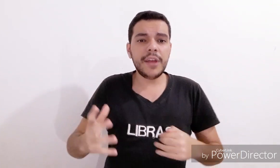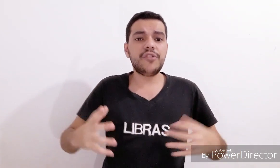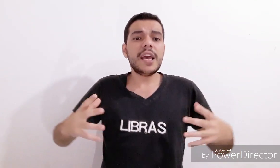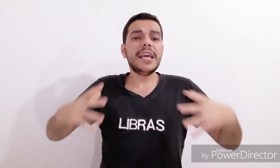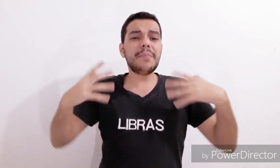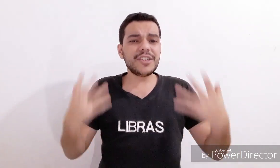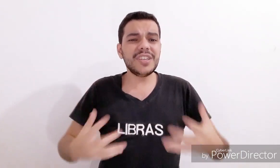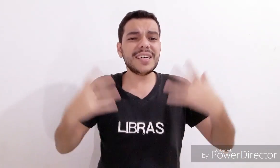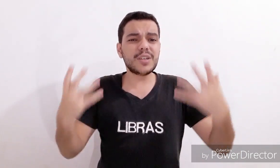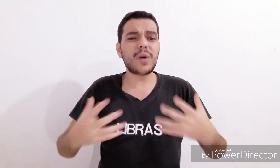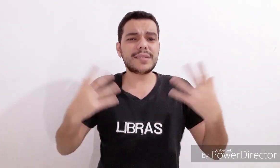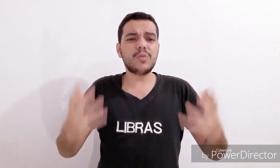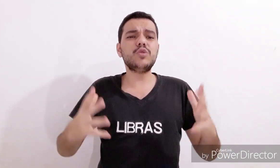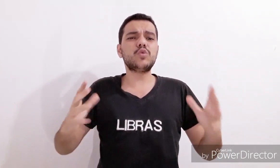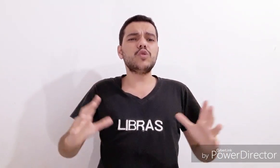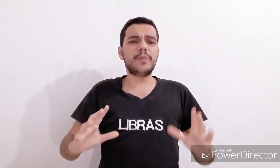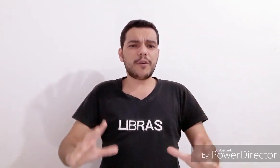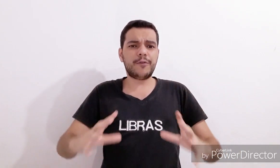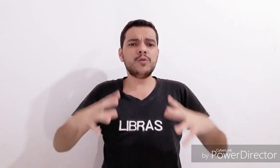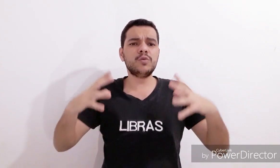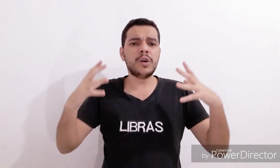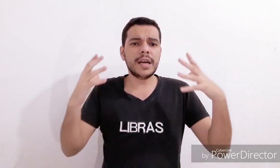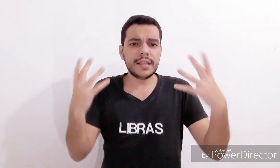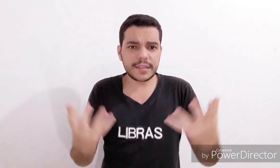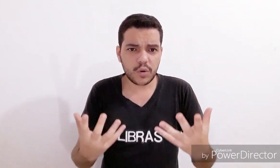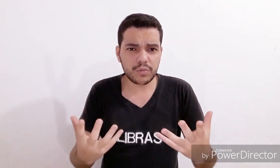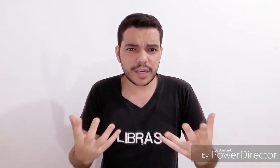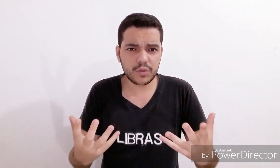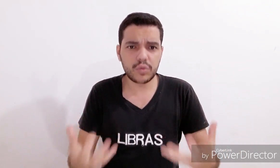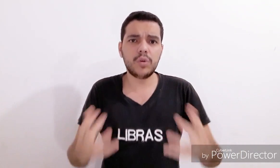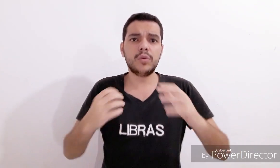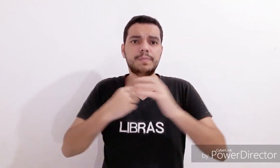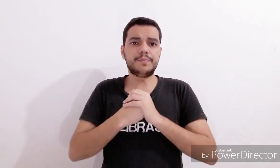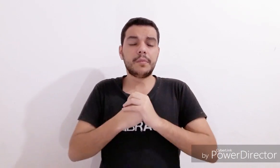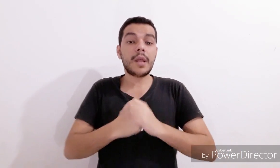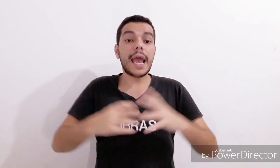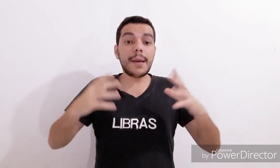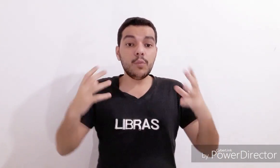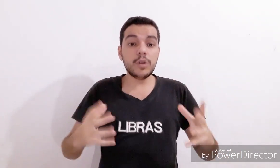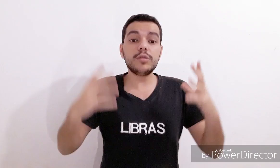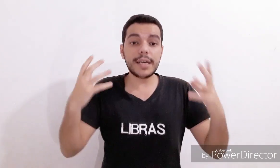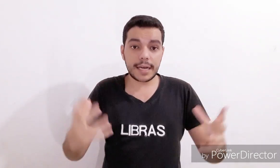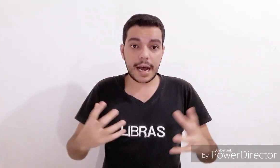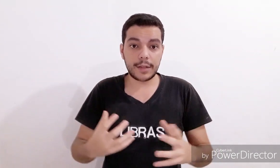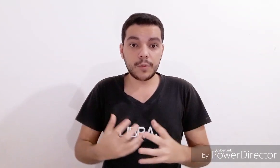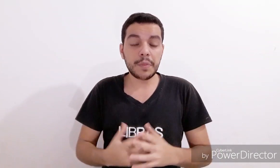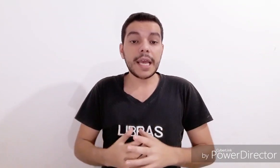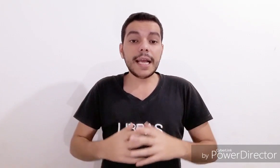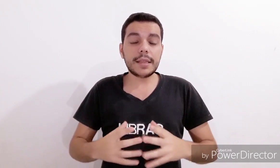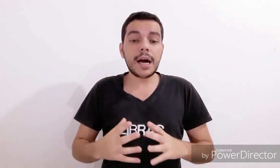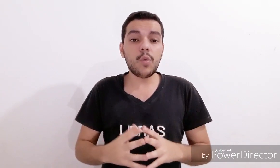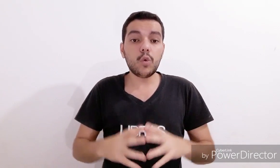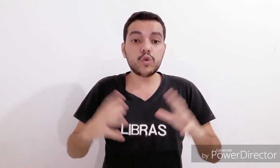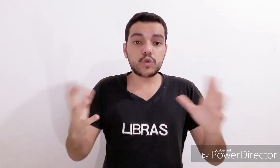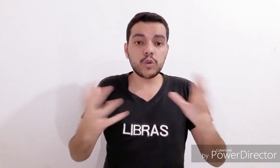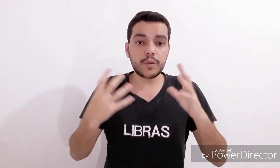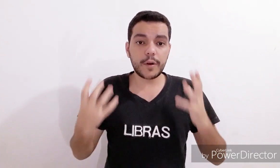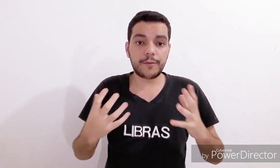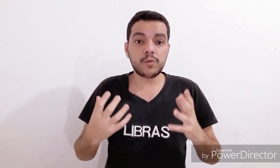tardiamente. Imagine a situação de um surdo profundo nesse contexto todo. É muito delicado. Então, os surdos